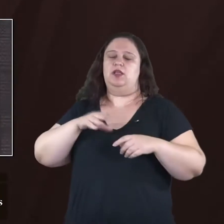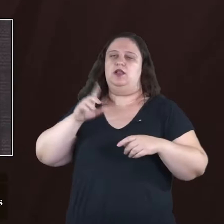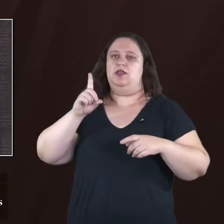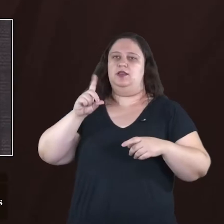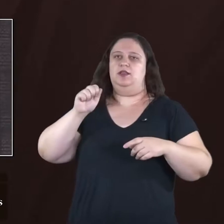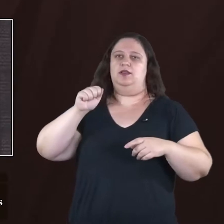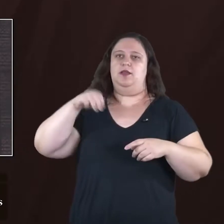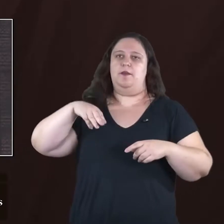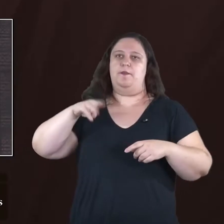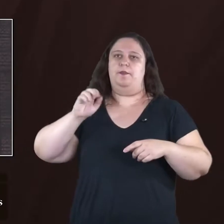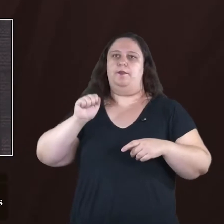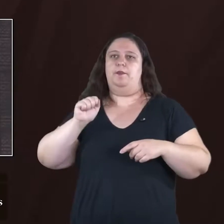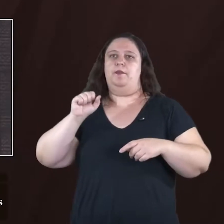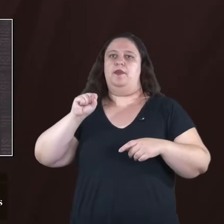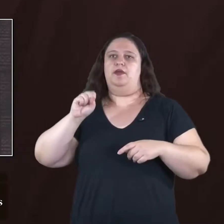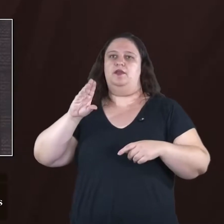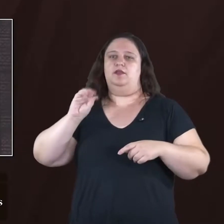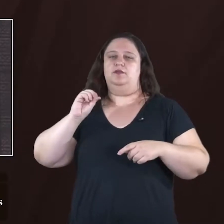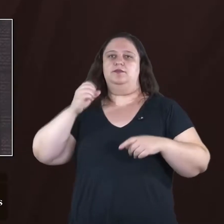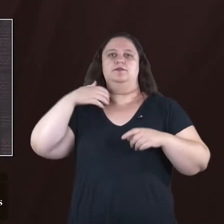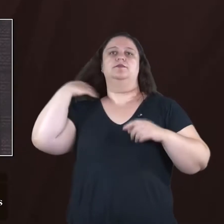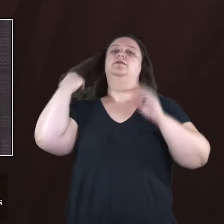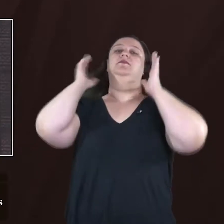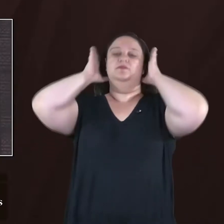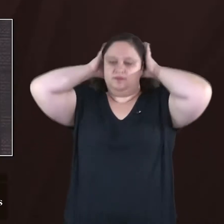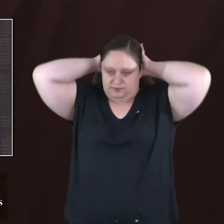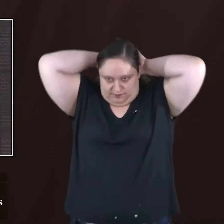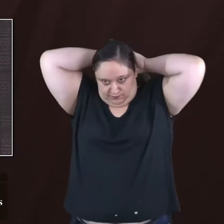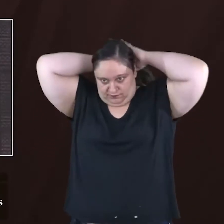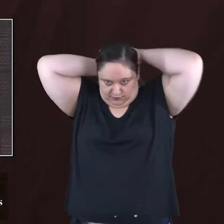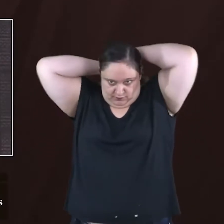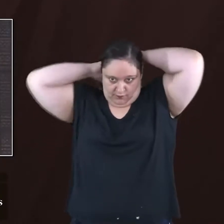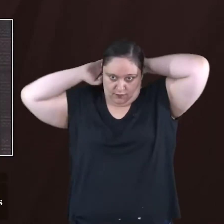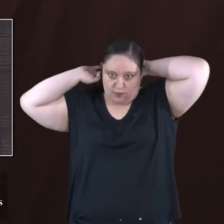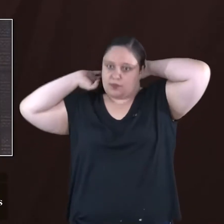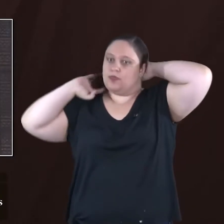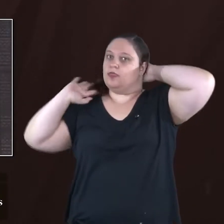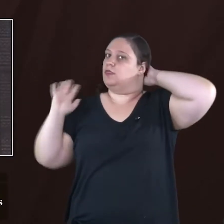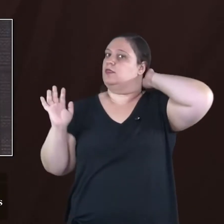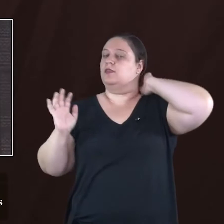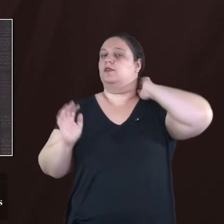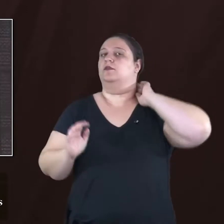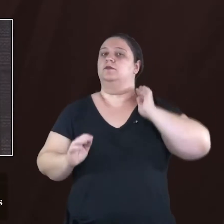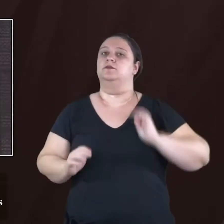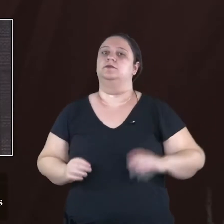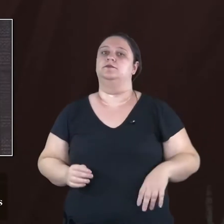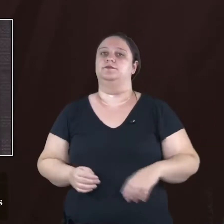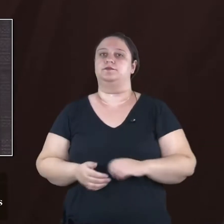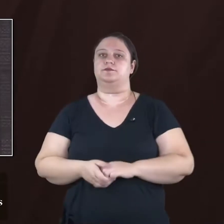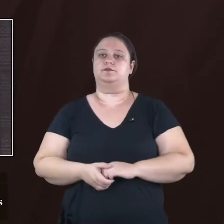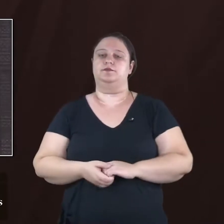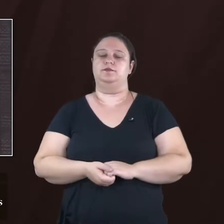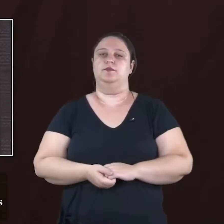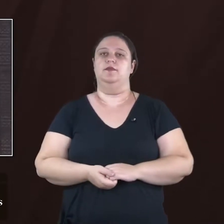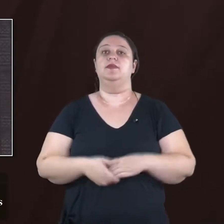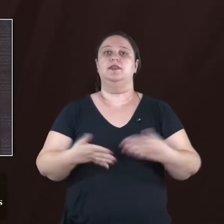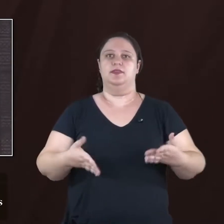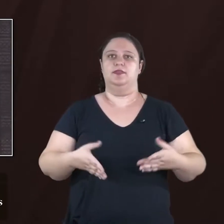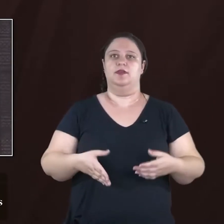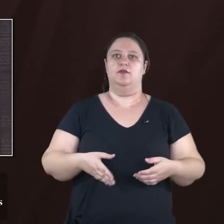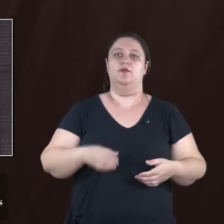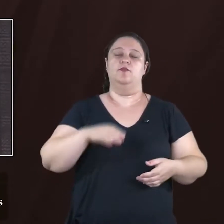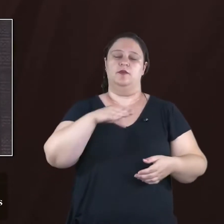Essas regiões, né, da Arábia poderia ser um lugar perto mesmo de Damasco, não era muito longe. Ele foi